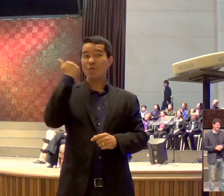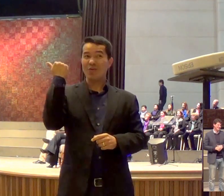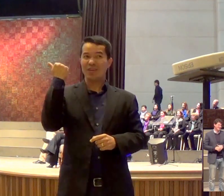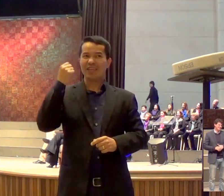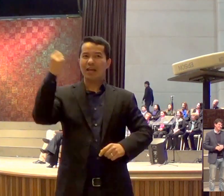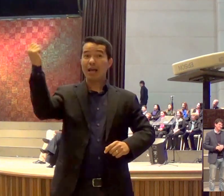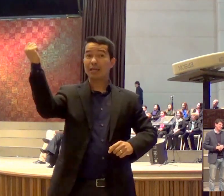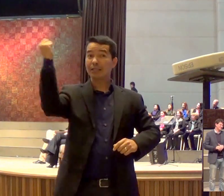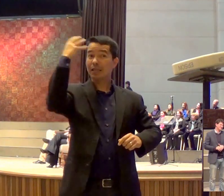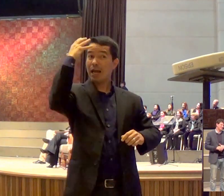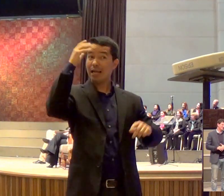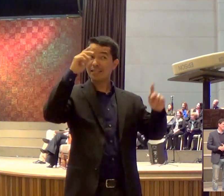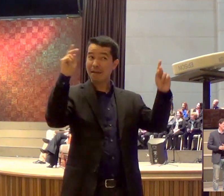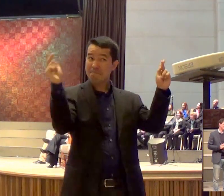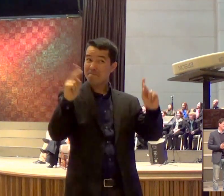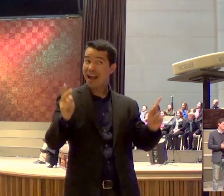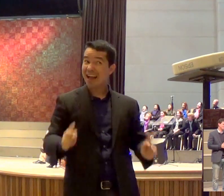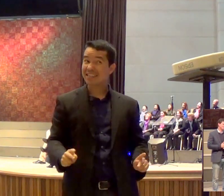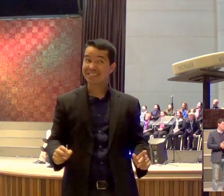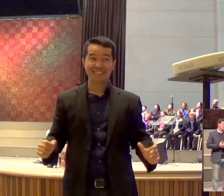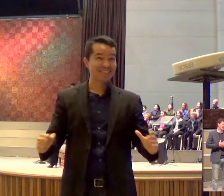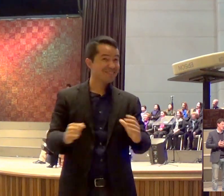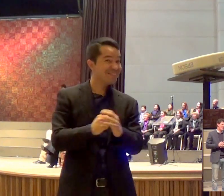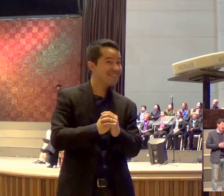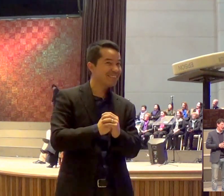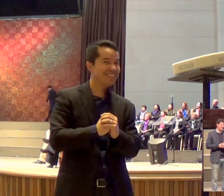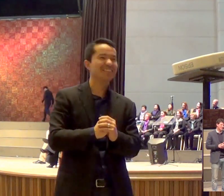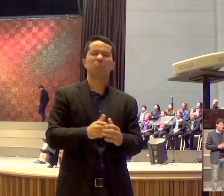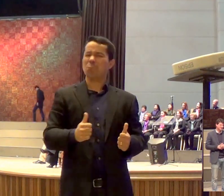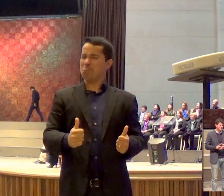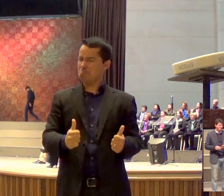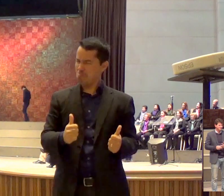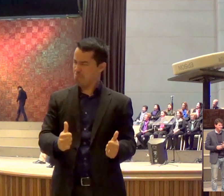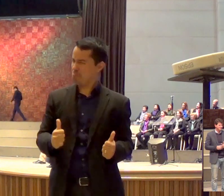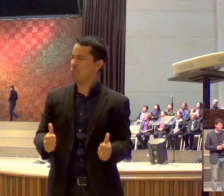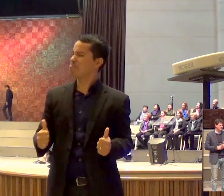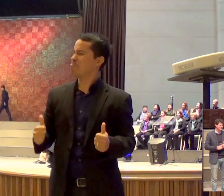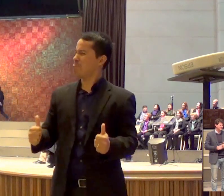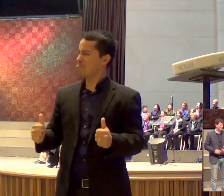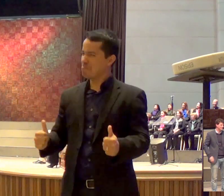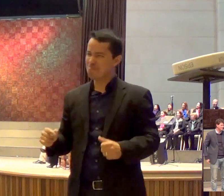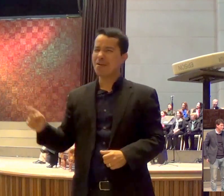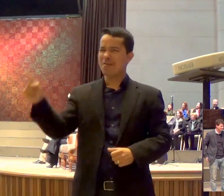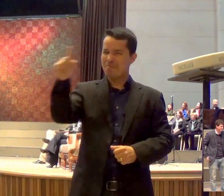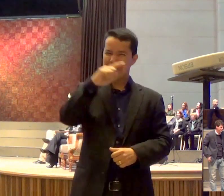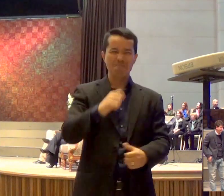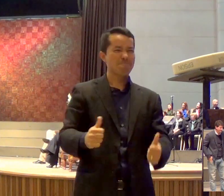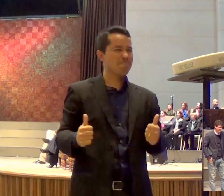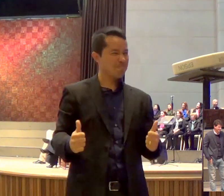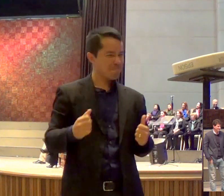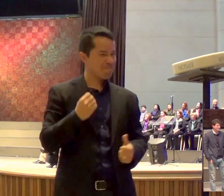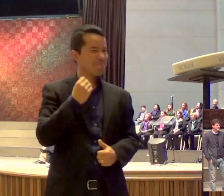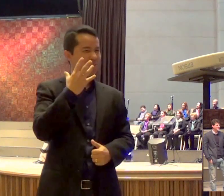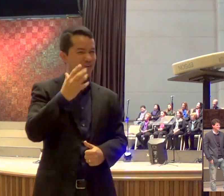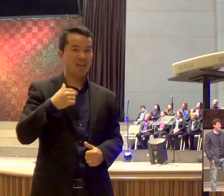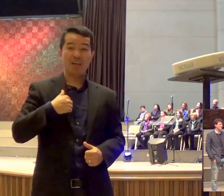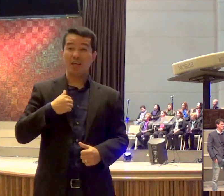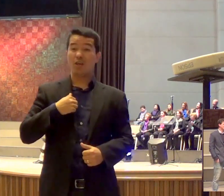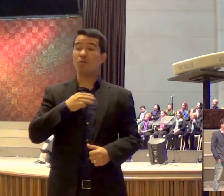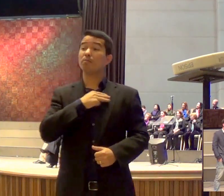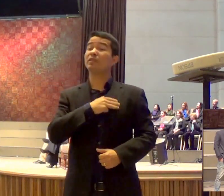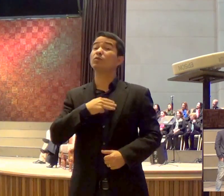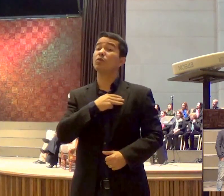graça e paz Amado igreja Amém glória a Deus meus irmãos eu sou missionária da junta de Missões Nacionais